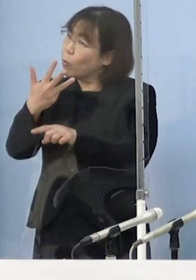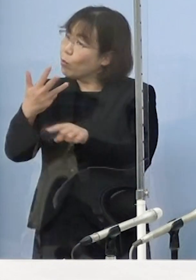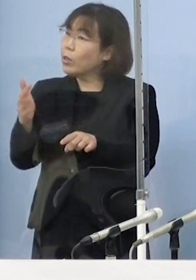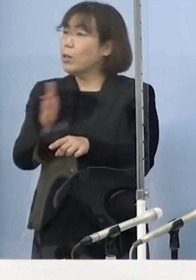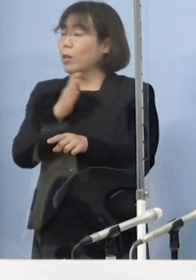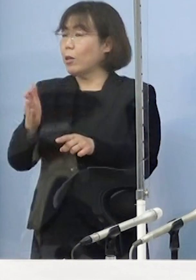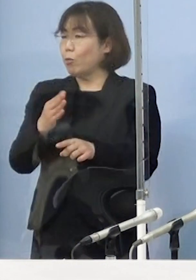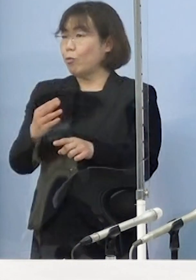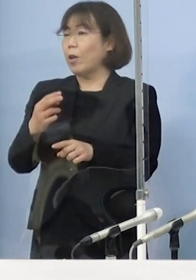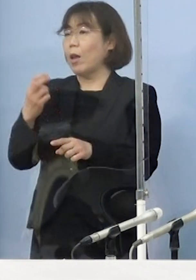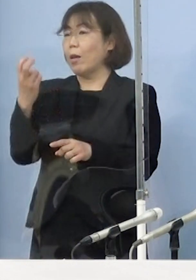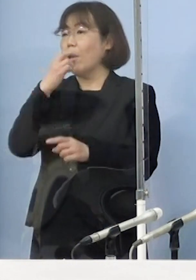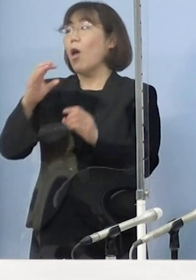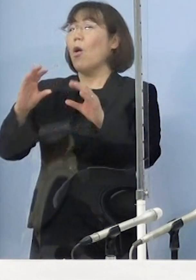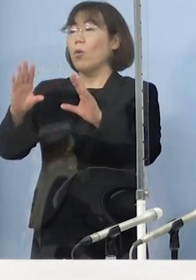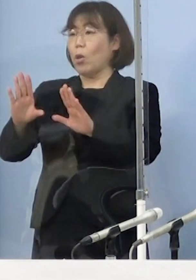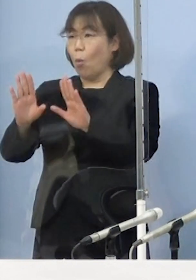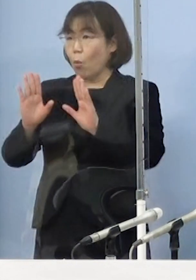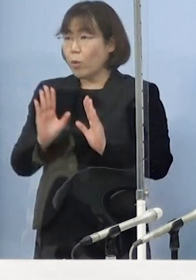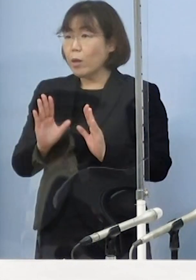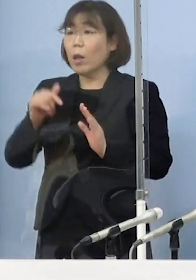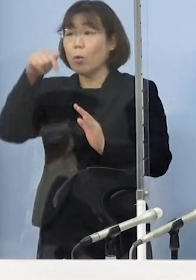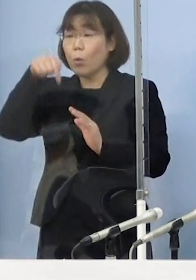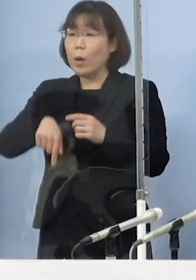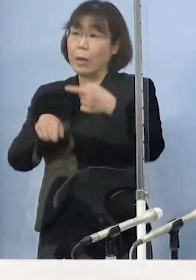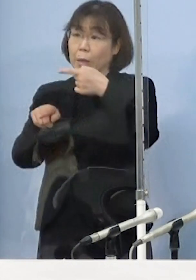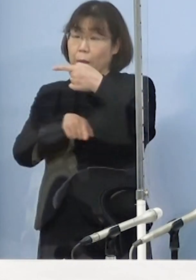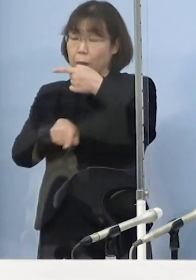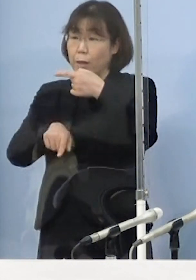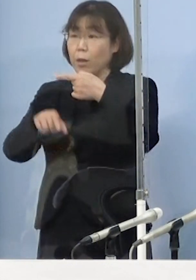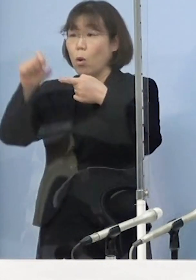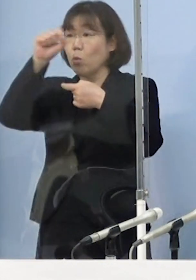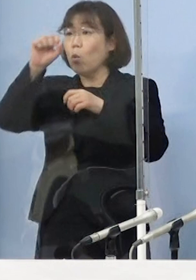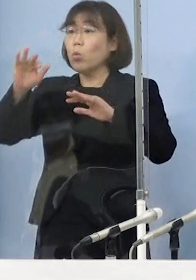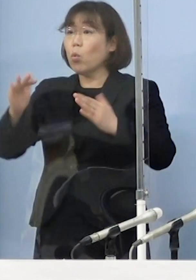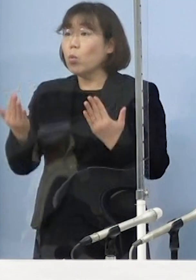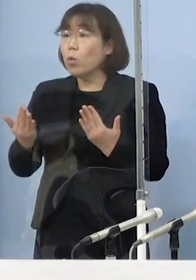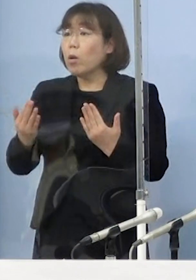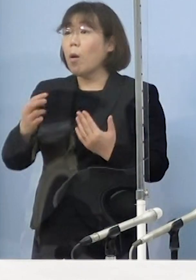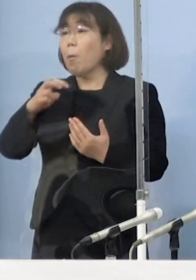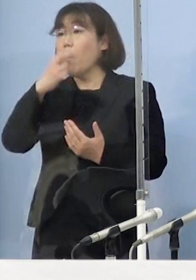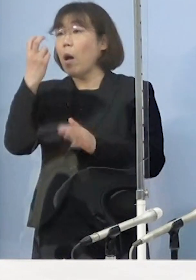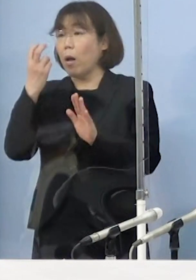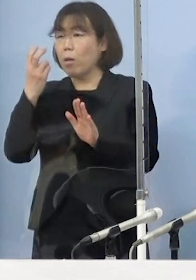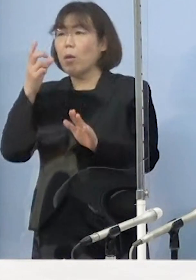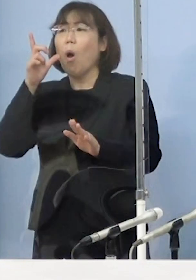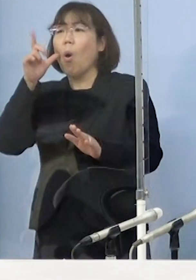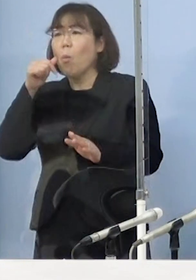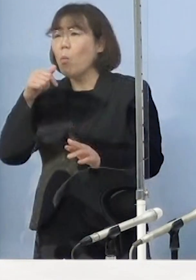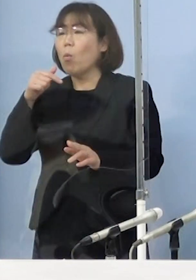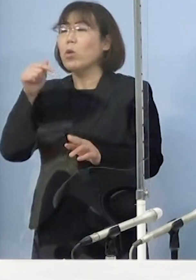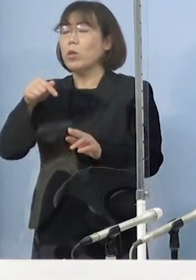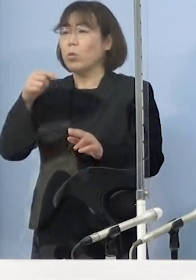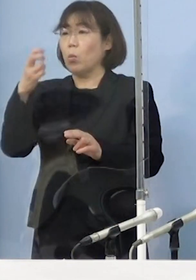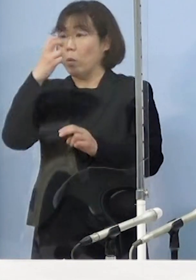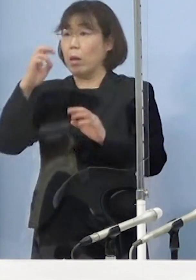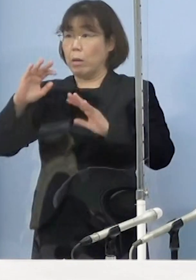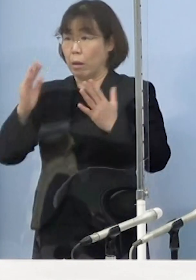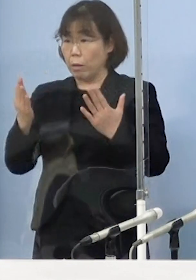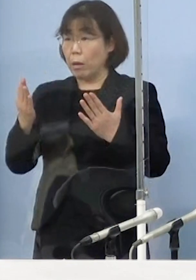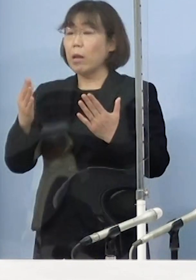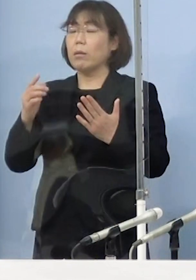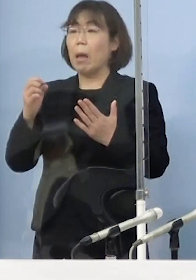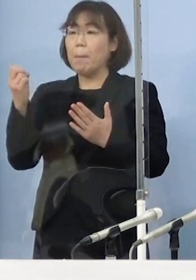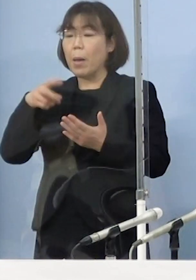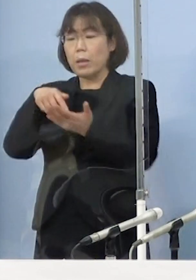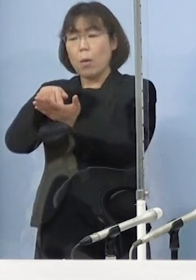果お一人無症状の方が見つかったと、これはもしこの検査をやっていなかったら、また手を挙げていただ